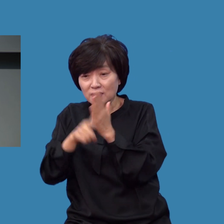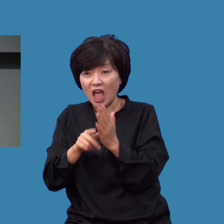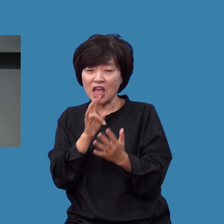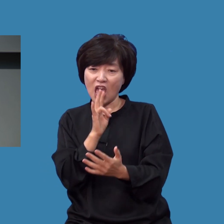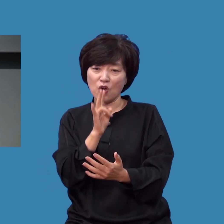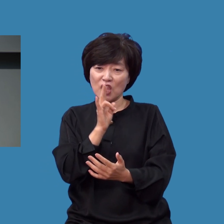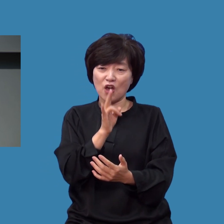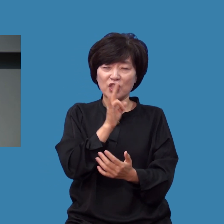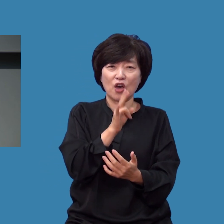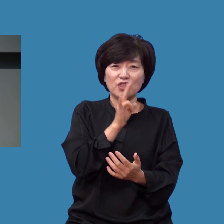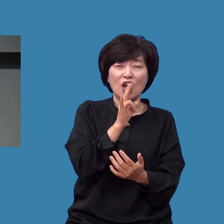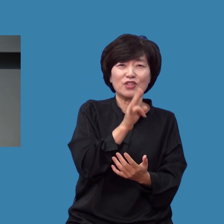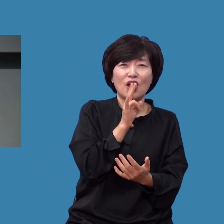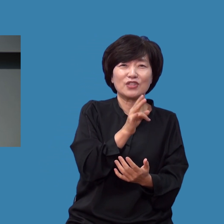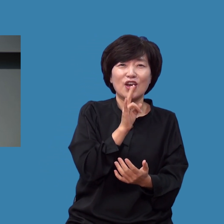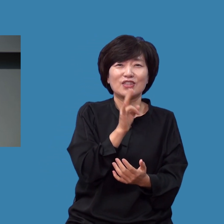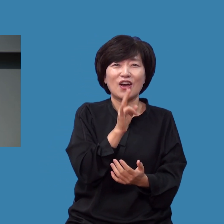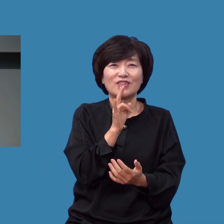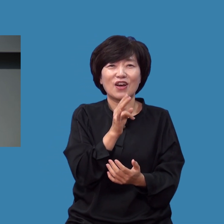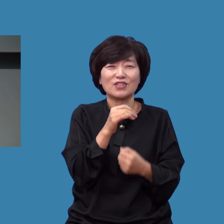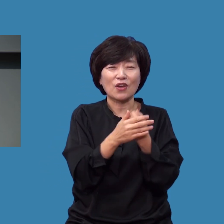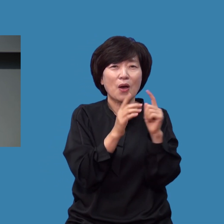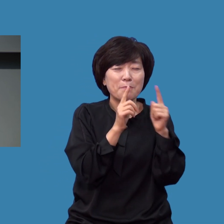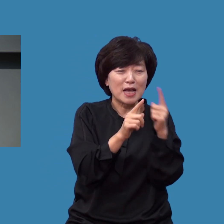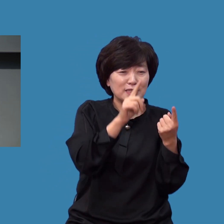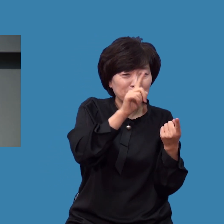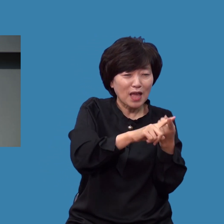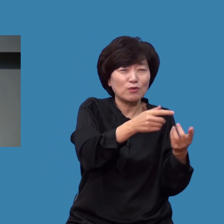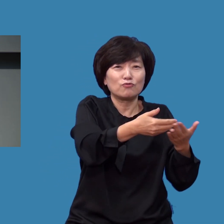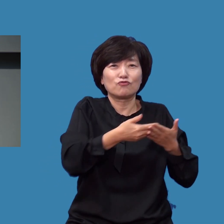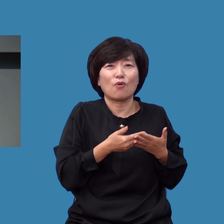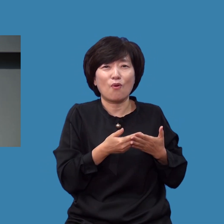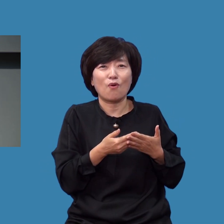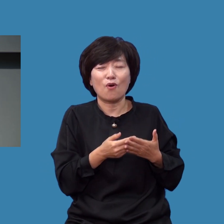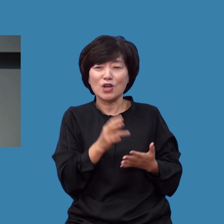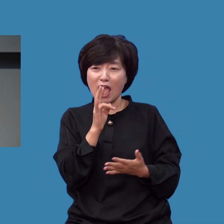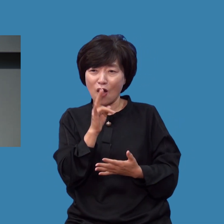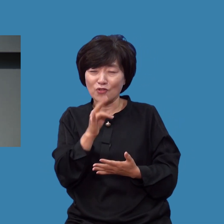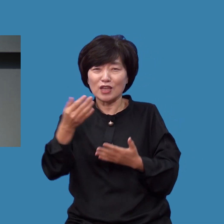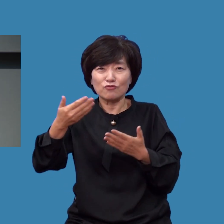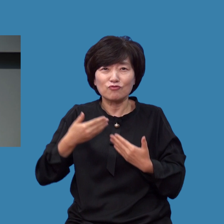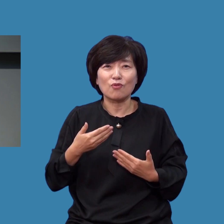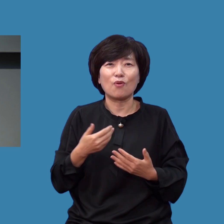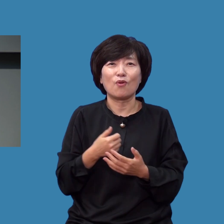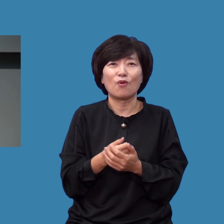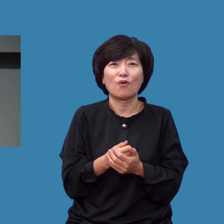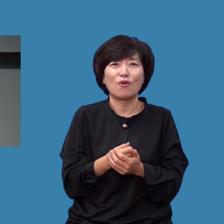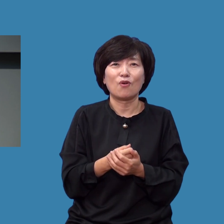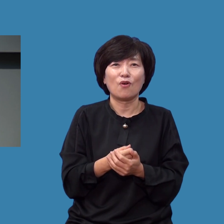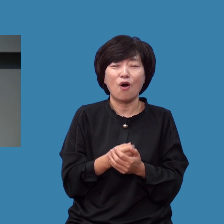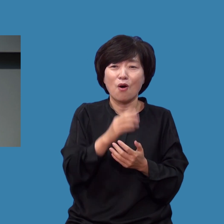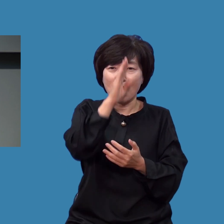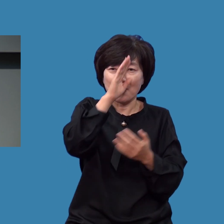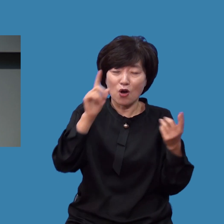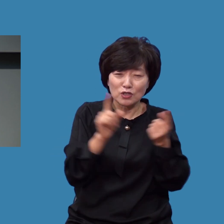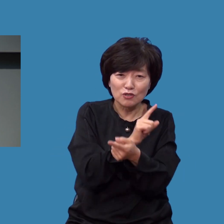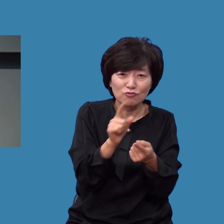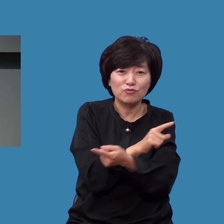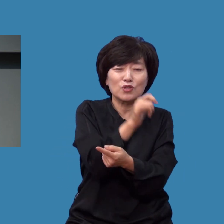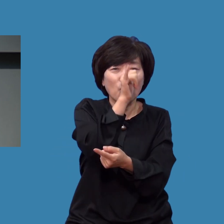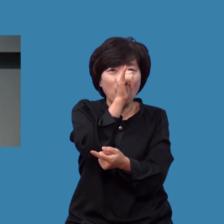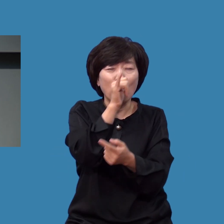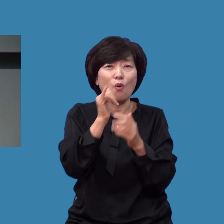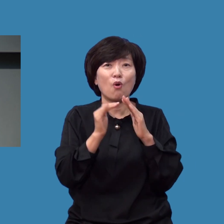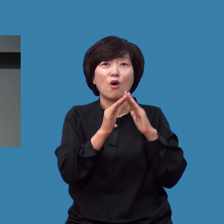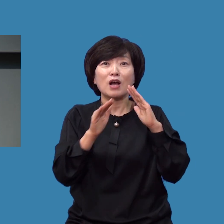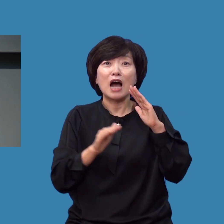그래서 성경 말씀을 이렇게 주시기도 하고 어떨 땐 막 예언해 주시기도 하고, 그러다 보면 막 치유도 일어나고 뭐 이게 여러분 그냥 아주